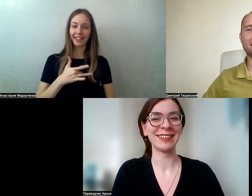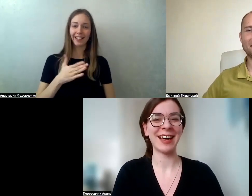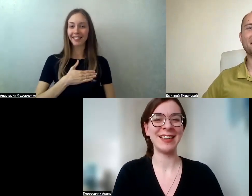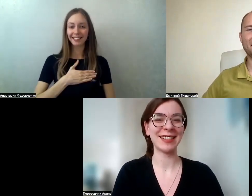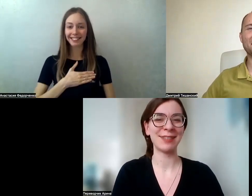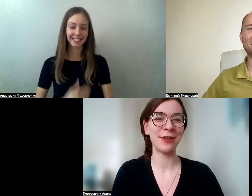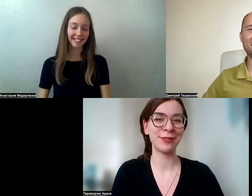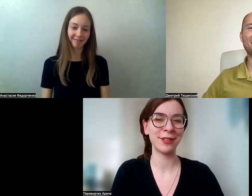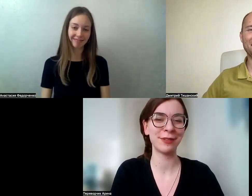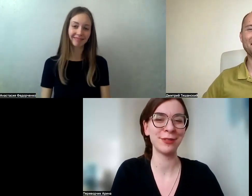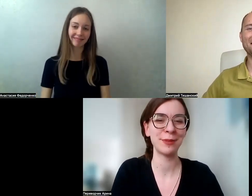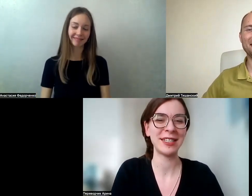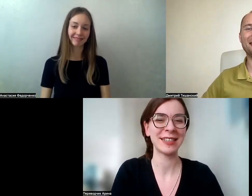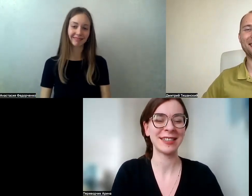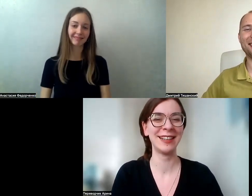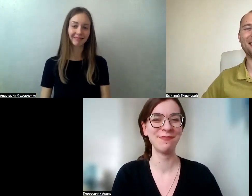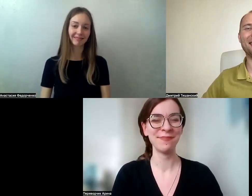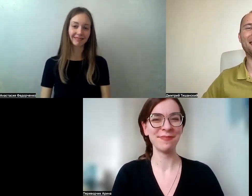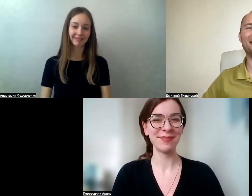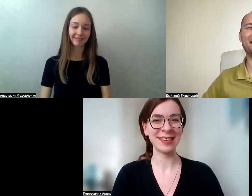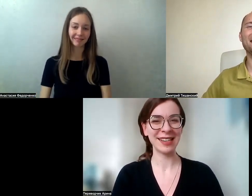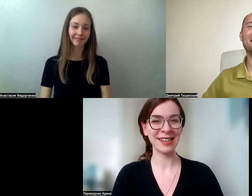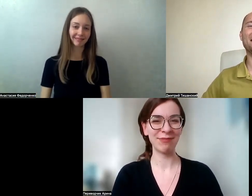Конечно, конечно, мое во всем моем сердце.